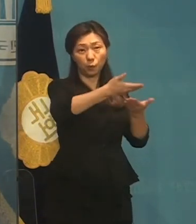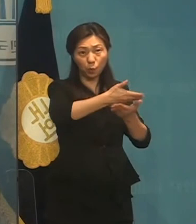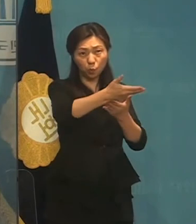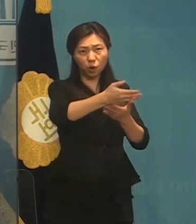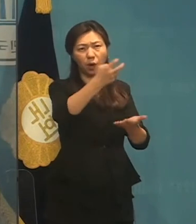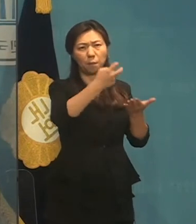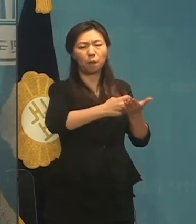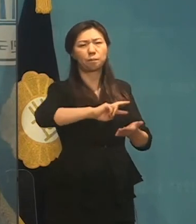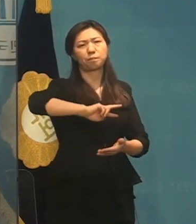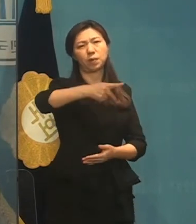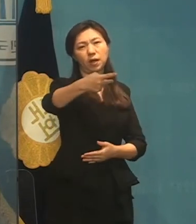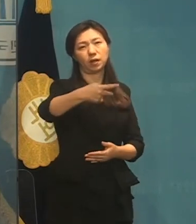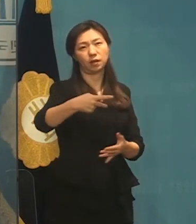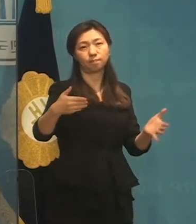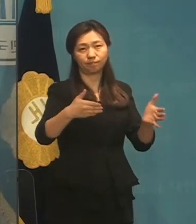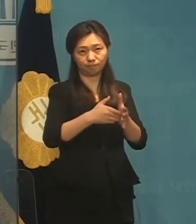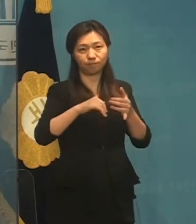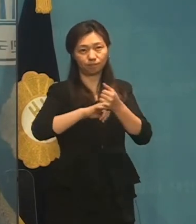법률을 돌려놓겠습니다.